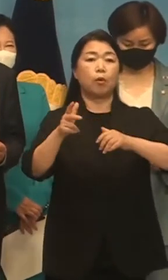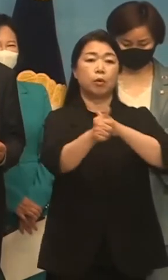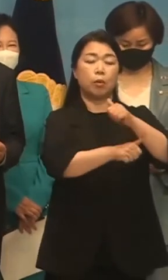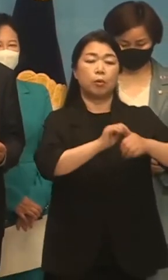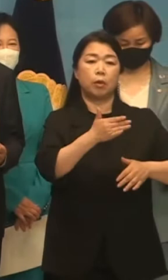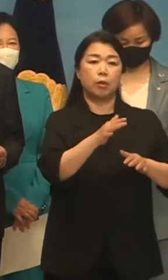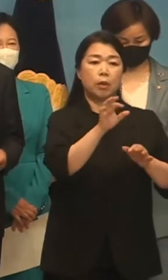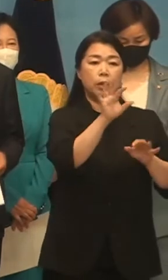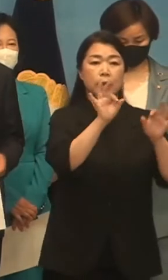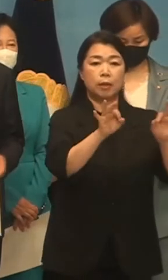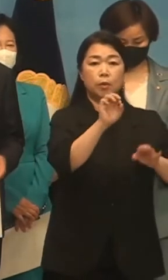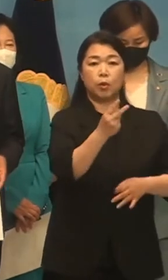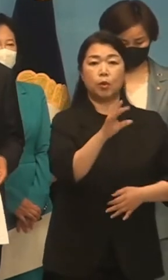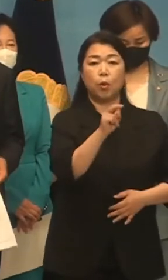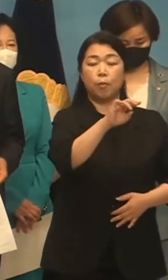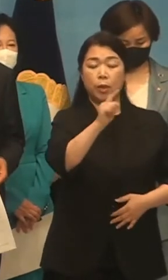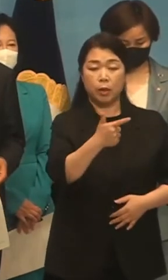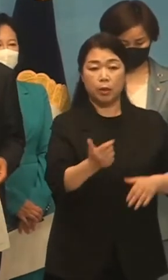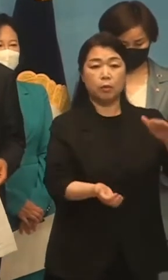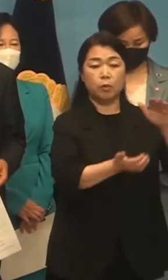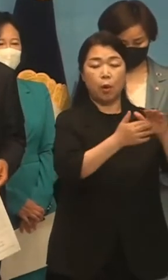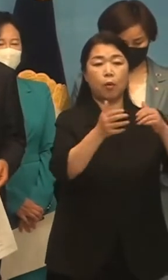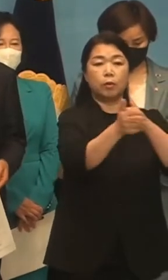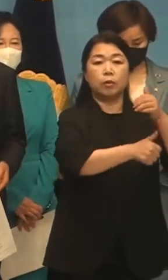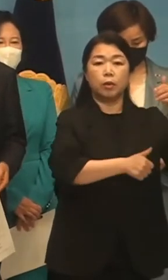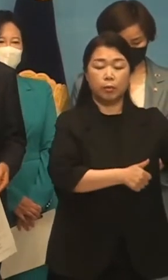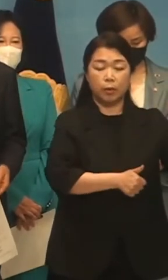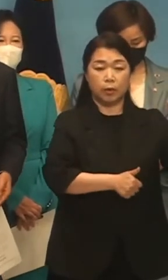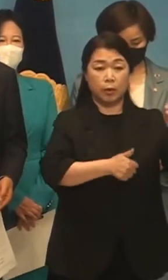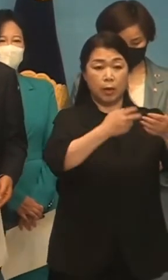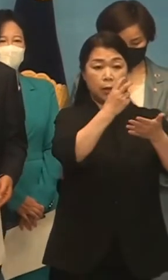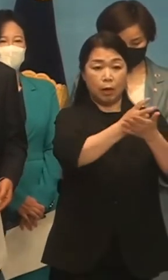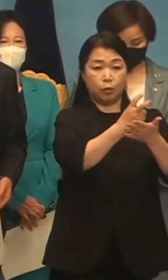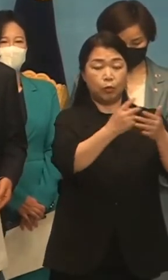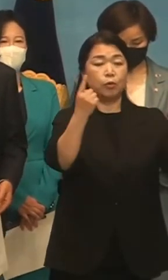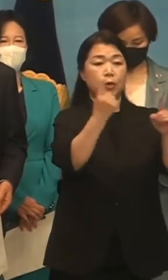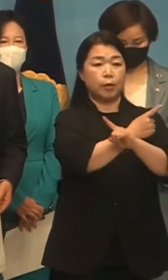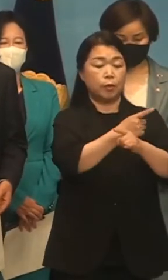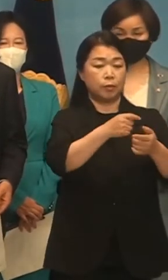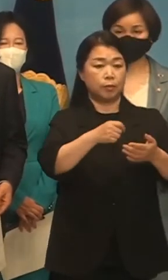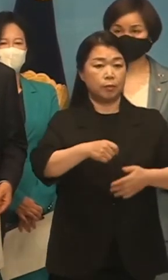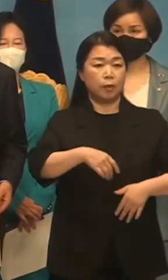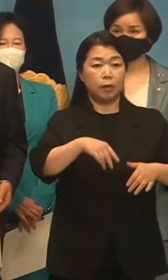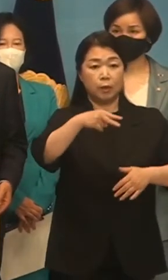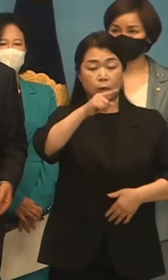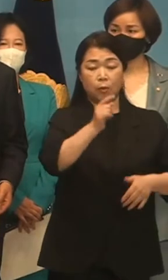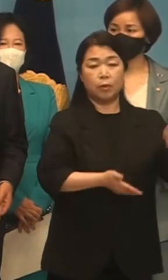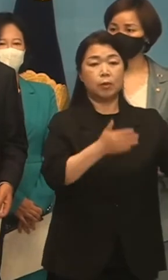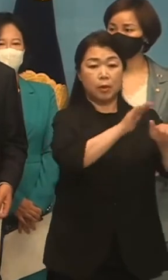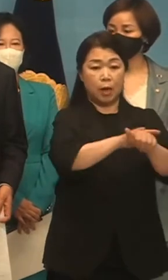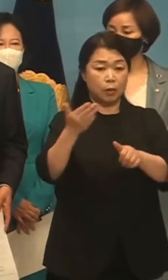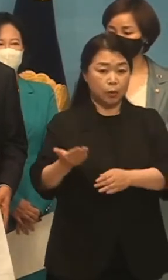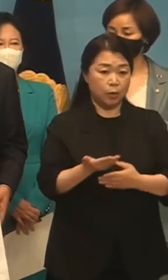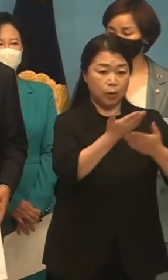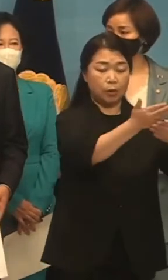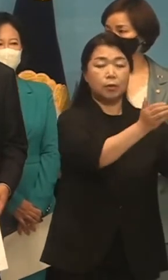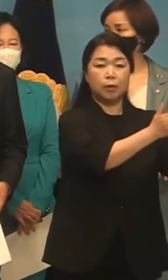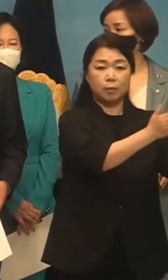최고위원인 김용민 수석 최고위원이 당규 개정안을 송영길 당대표에게 잘 전달해